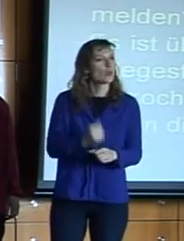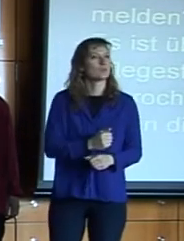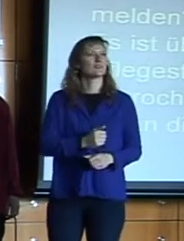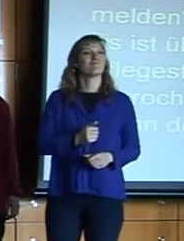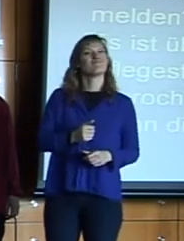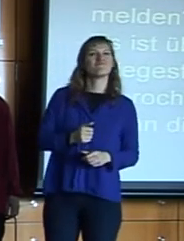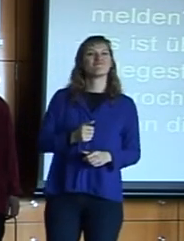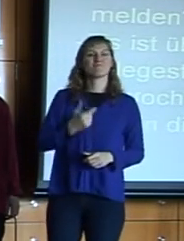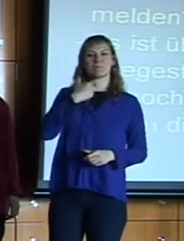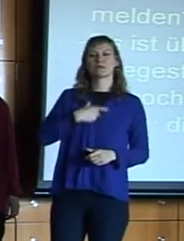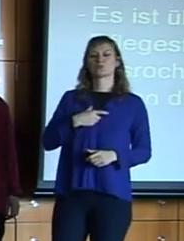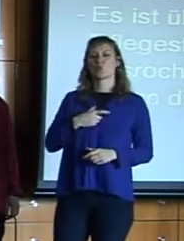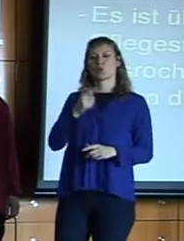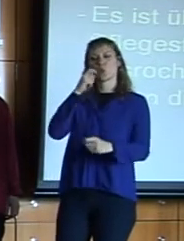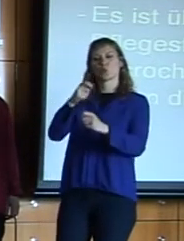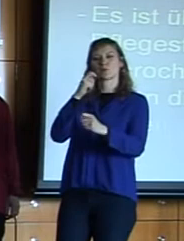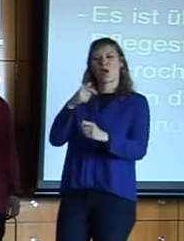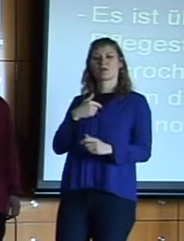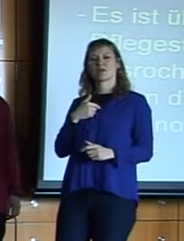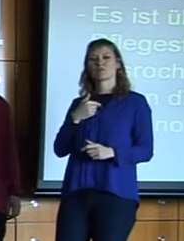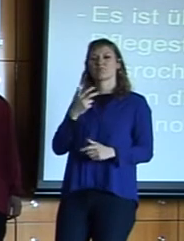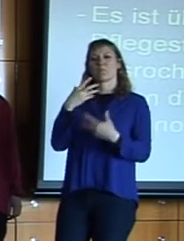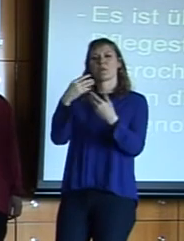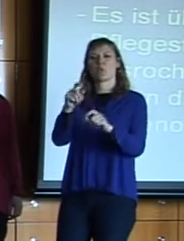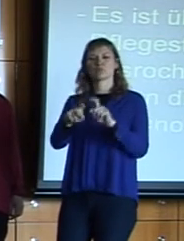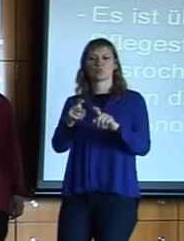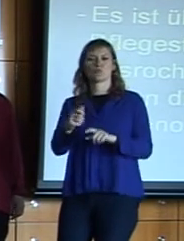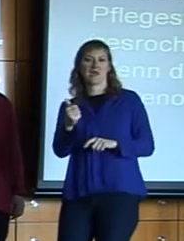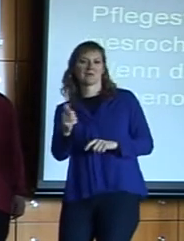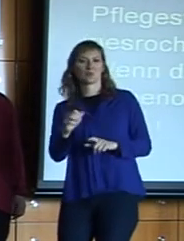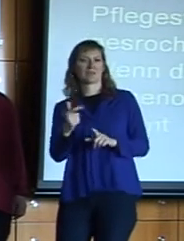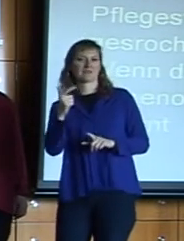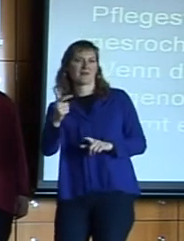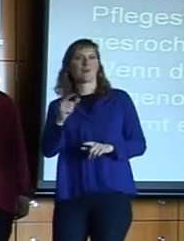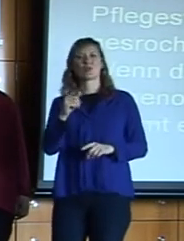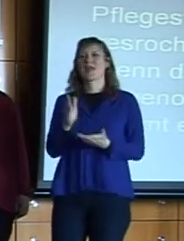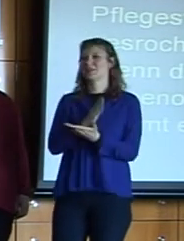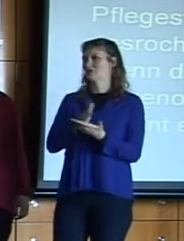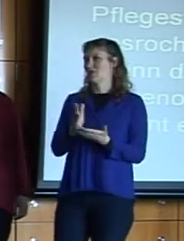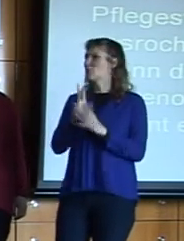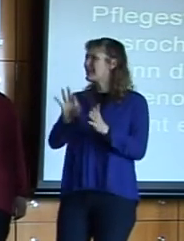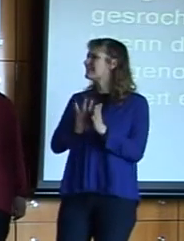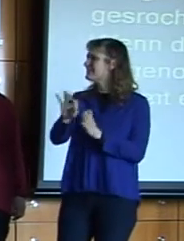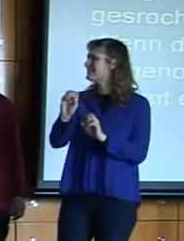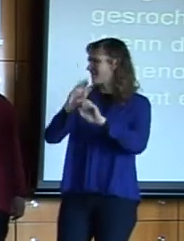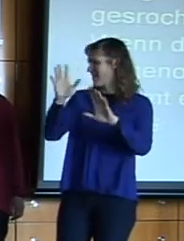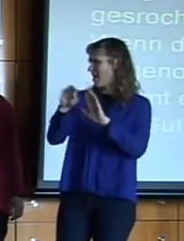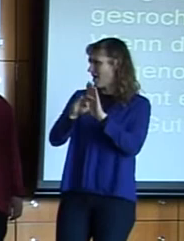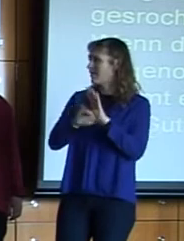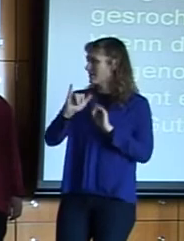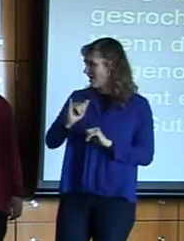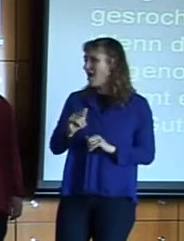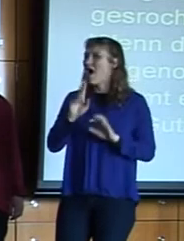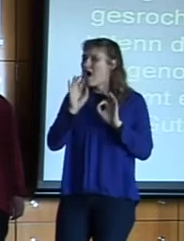Gutwill des jeweiligen Begutachters, welche Pflegestufe letztendlich gegeben wird. Es gibt Richtlinien, natürlich, es gibt